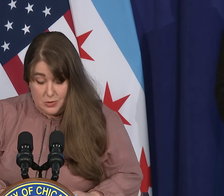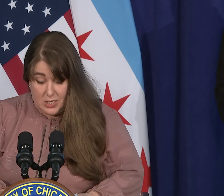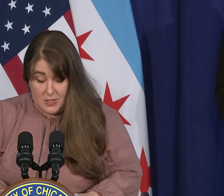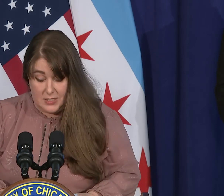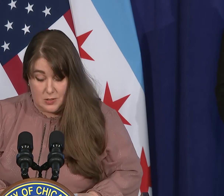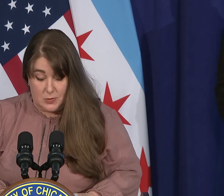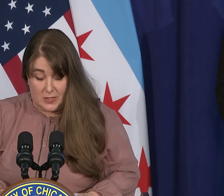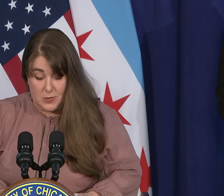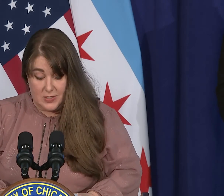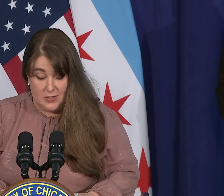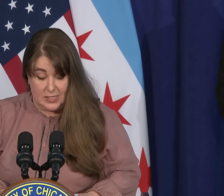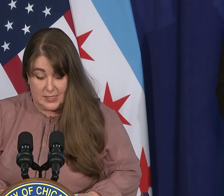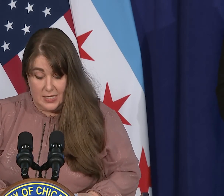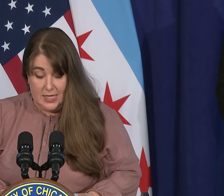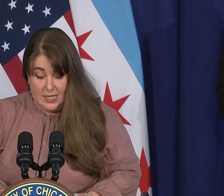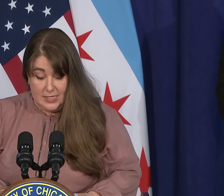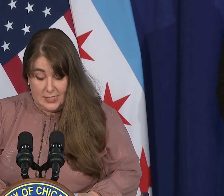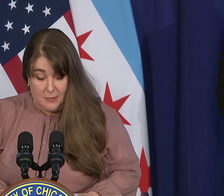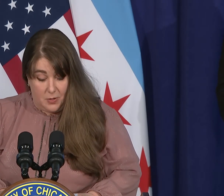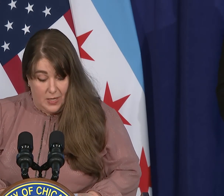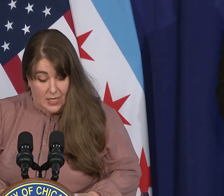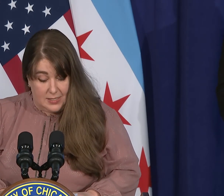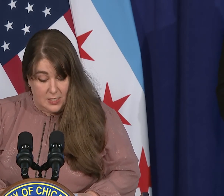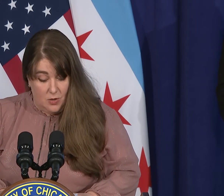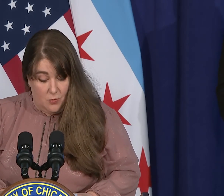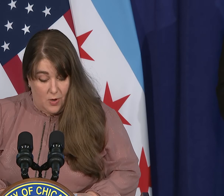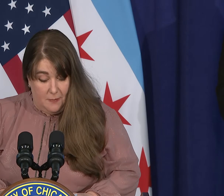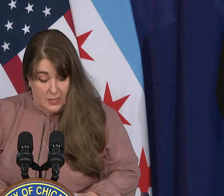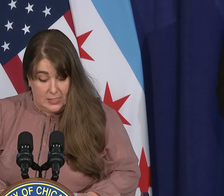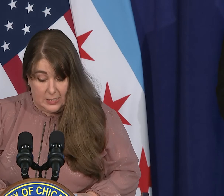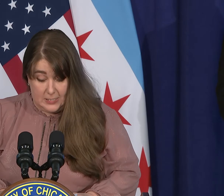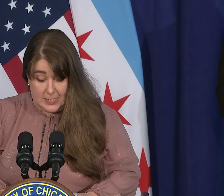y suscribirse a sus vacunaciones. Se prevé que